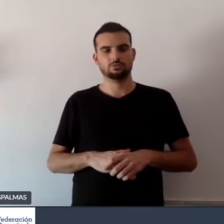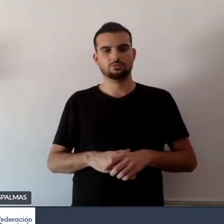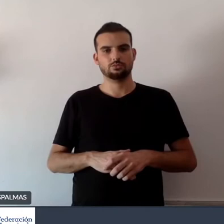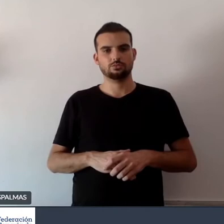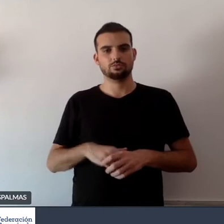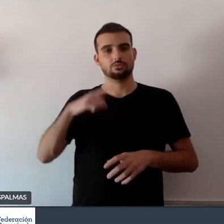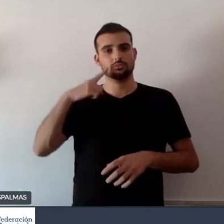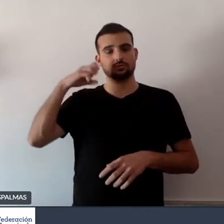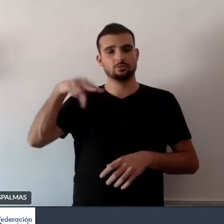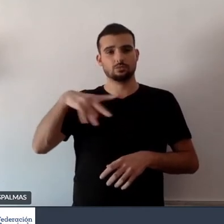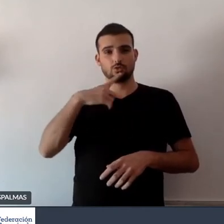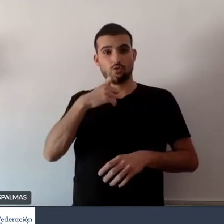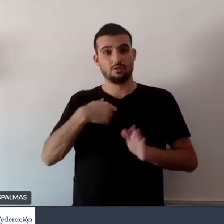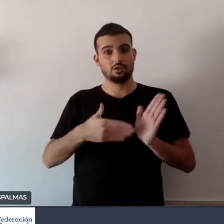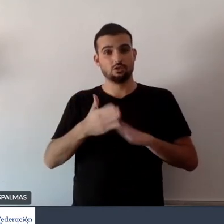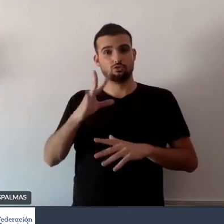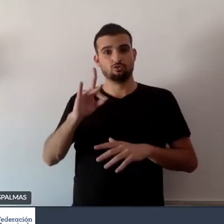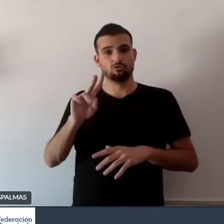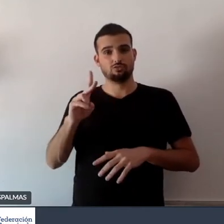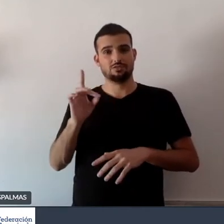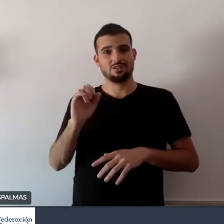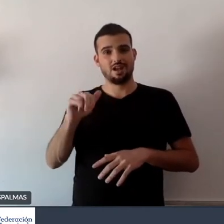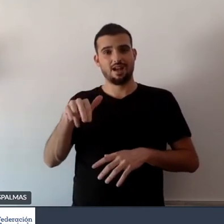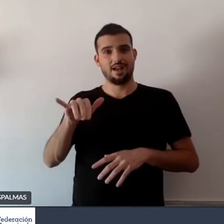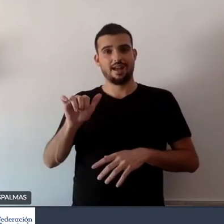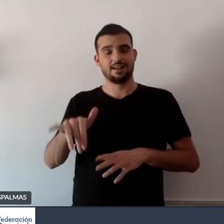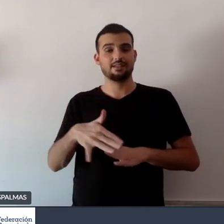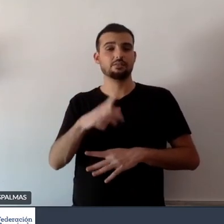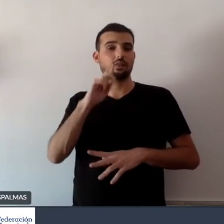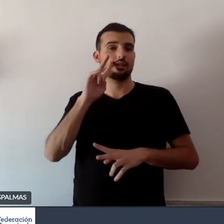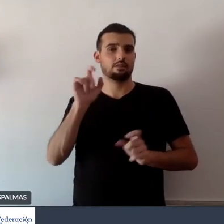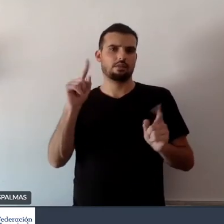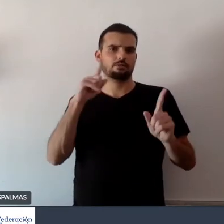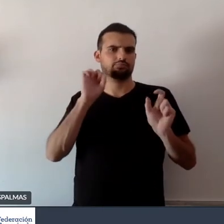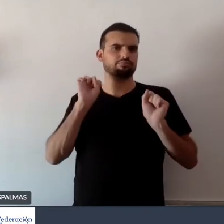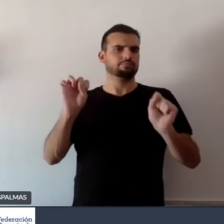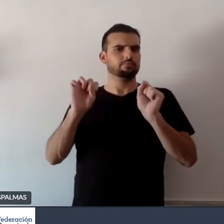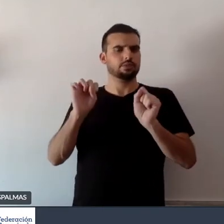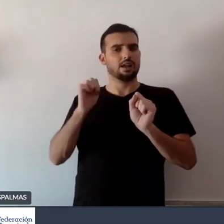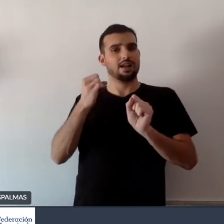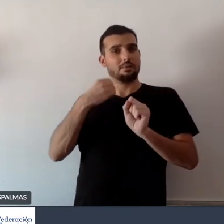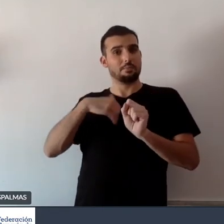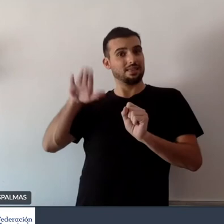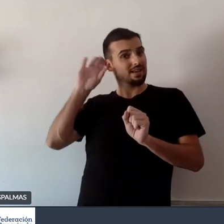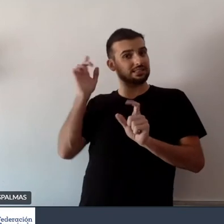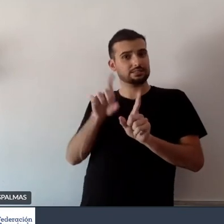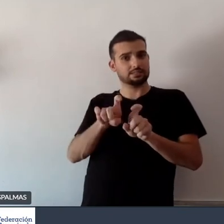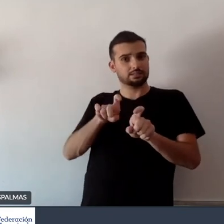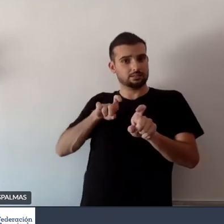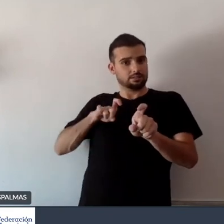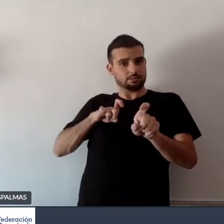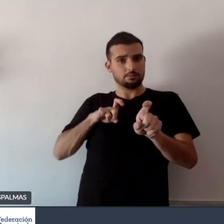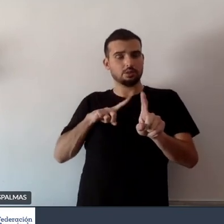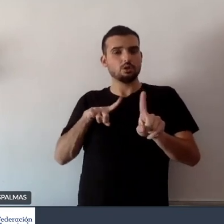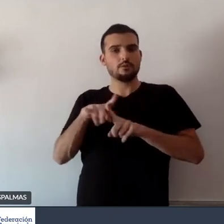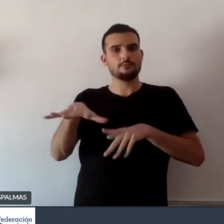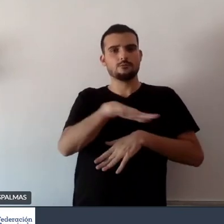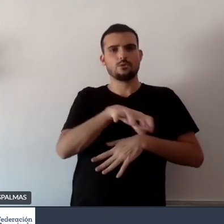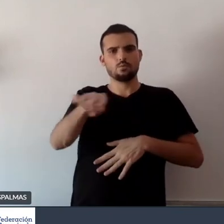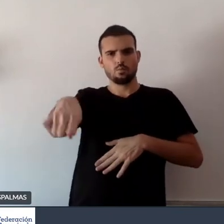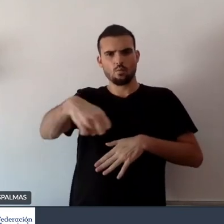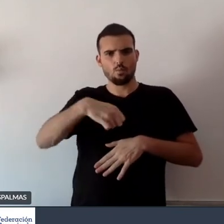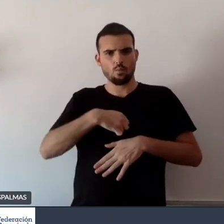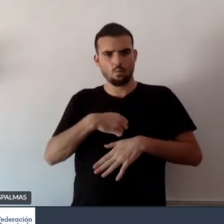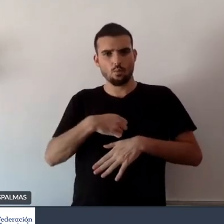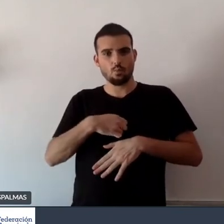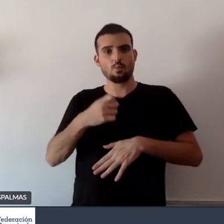Salida para Sasu Salim, que bien lee el bloqueo, cómo se va hacia atrás para generar espacio y ahora provocar aquí un 2 contra 1 contra el jugador que queda en el último lugar. Y